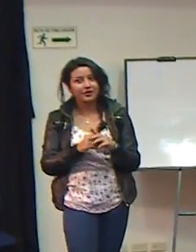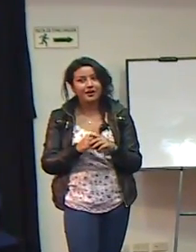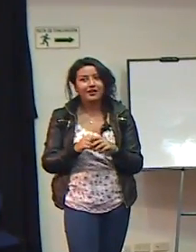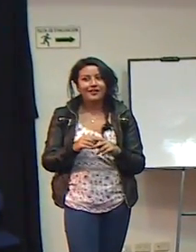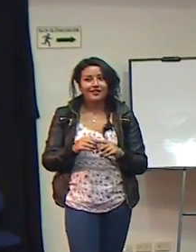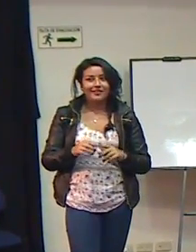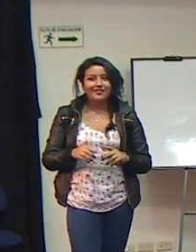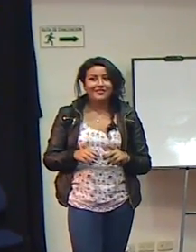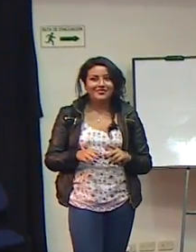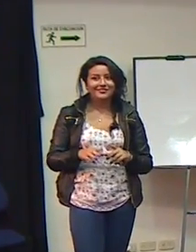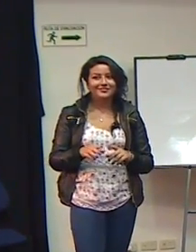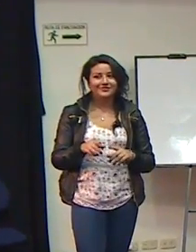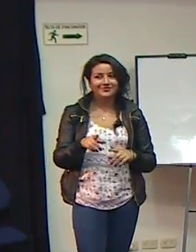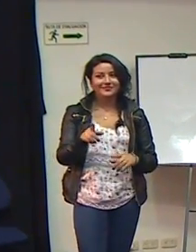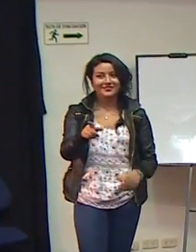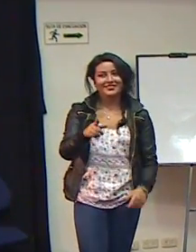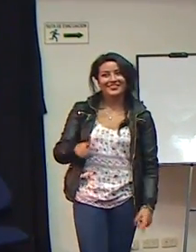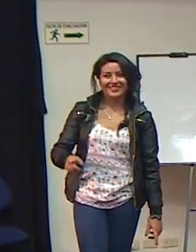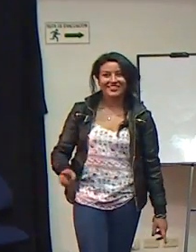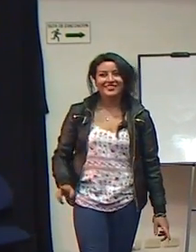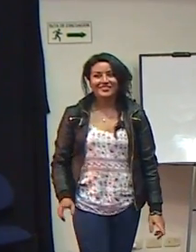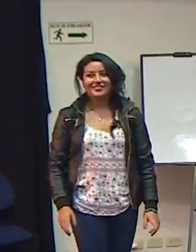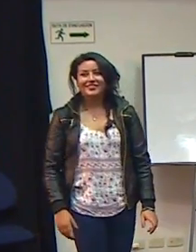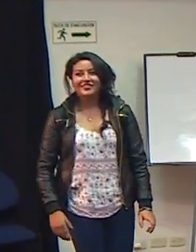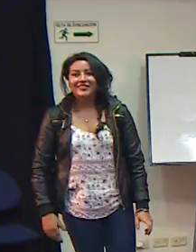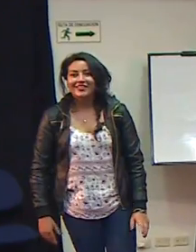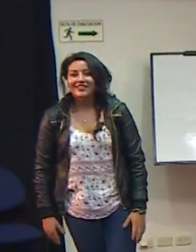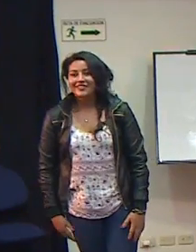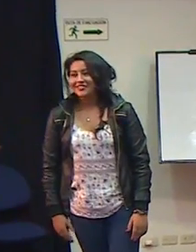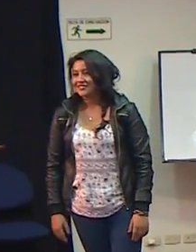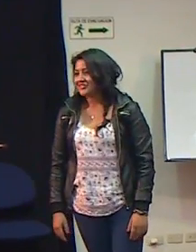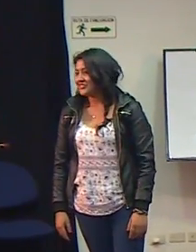Ahora vamos a observar unos videos.